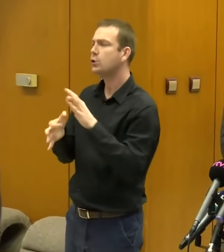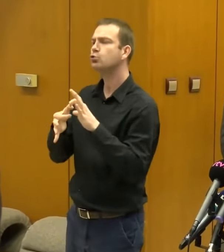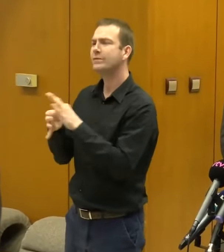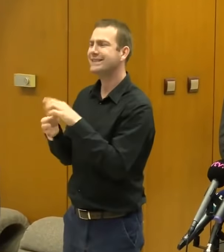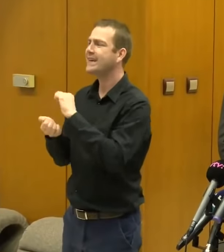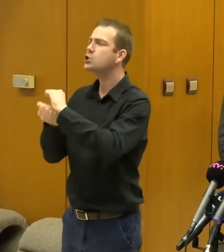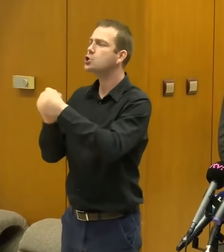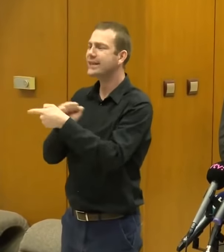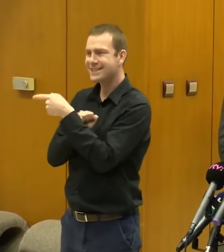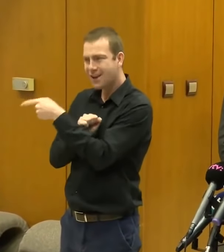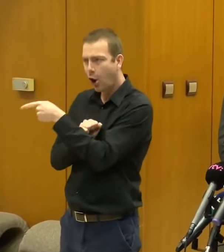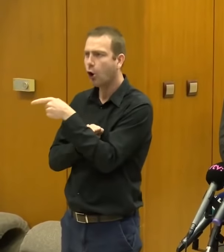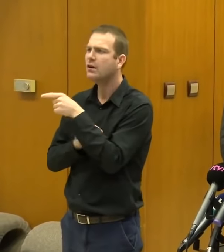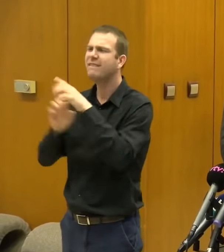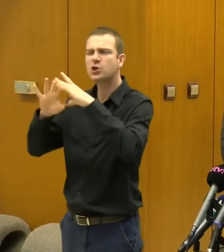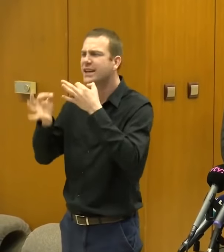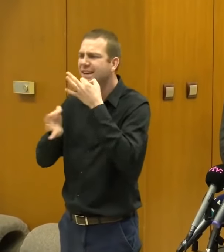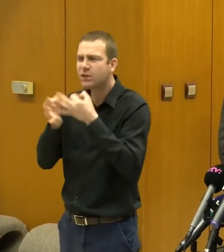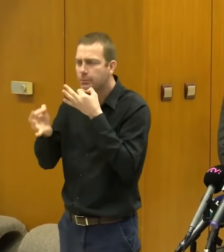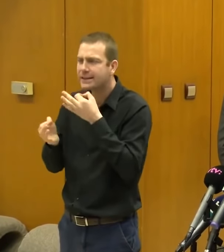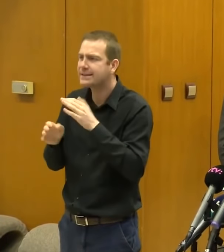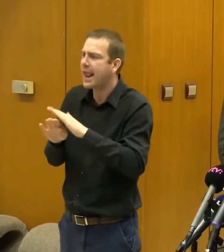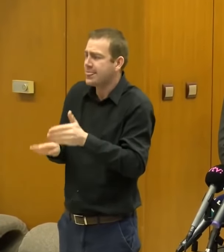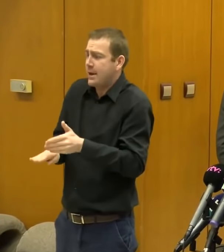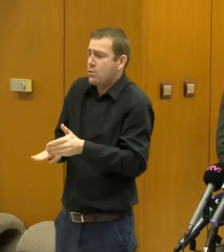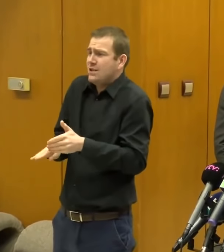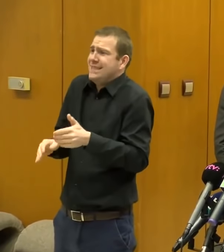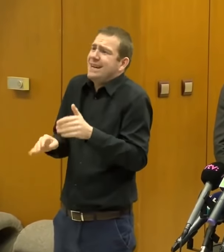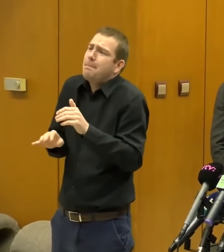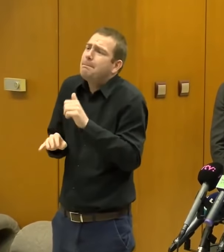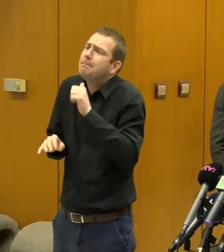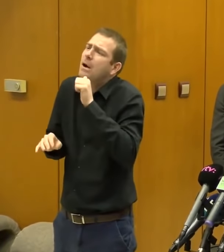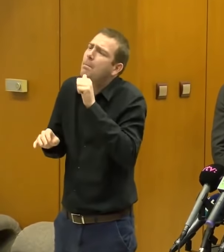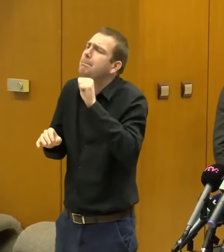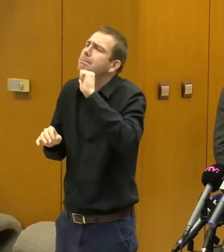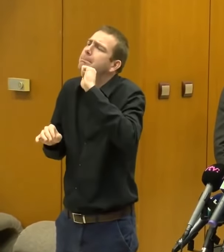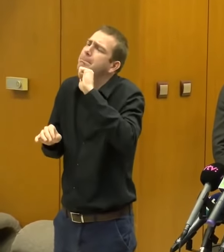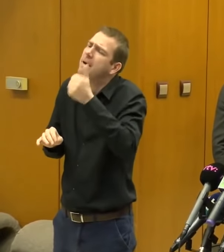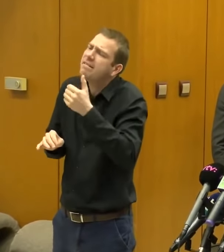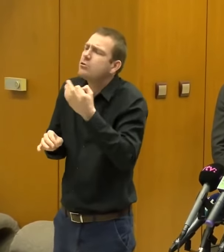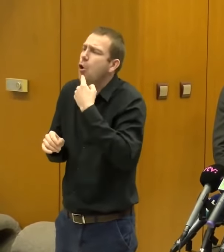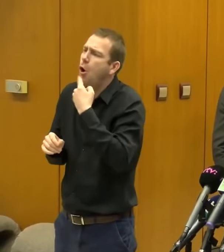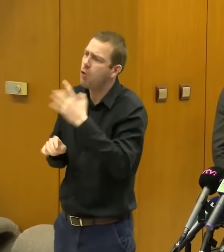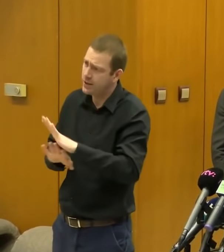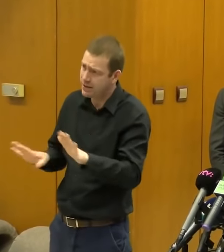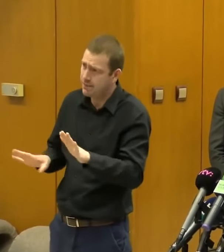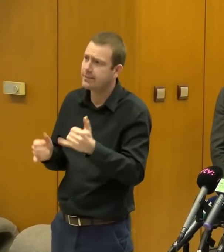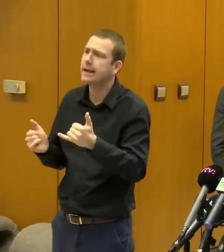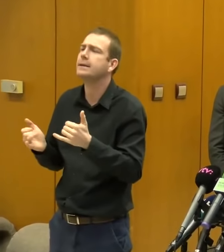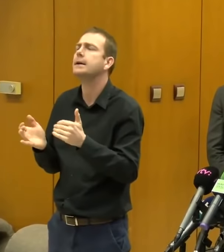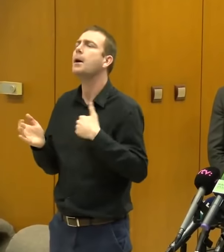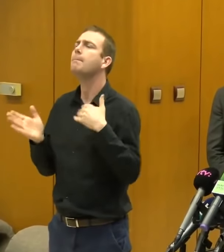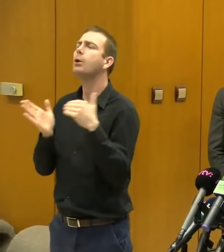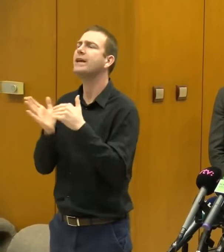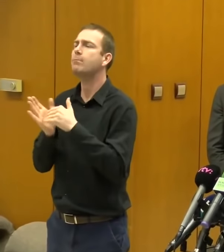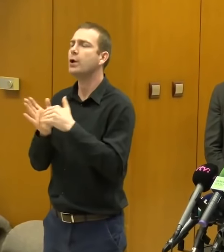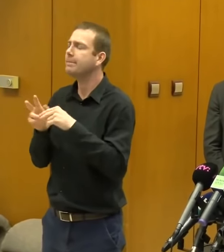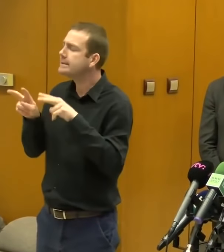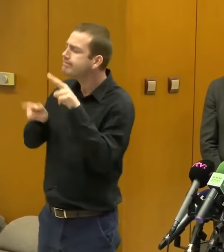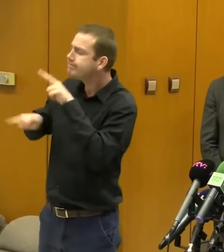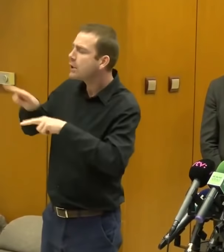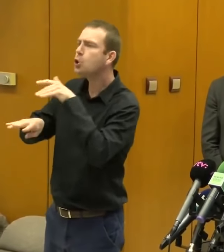len predbežné. My si potrebujeme urobiť inventúru a revíziu, čo vlastne tento štát má a čo tento štát dokáže. Preto by som